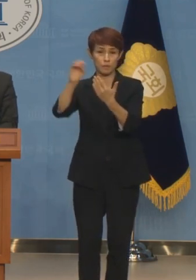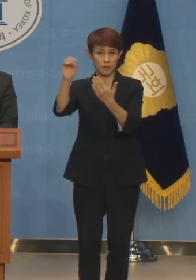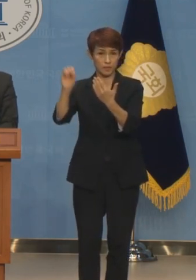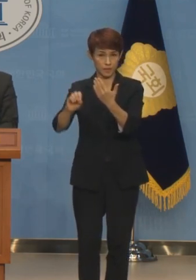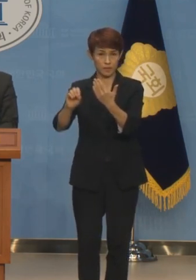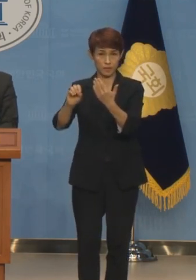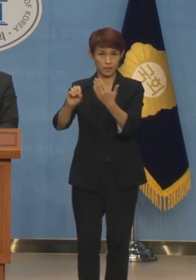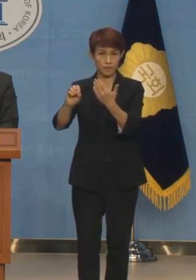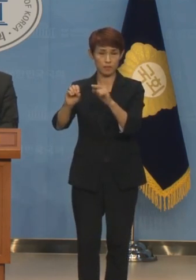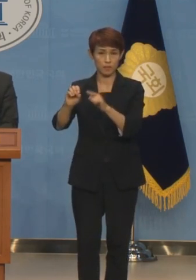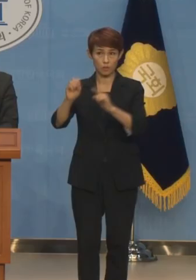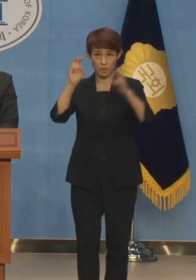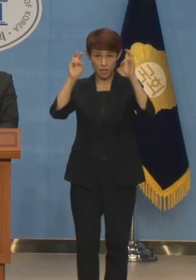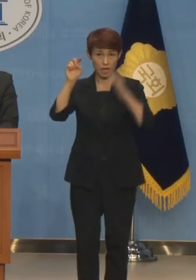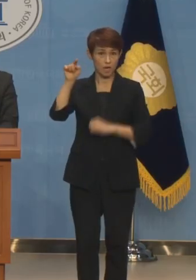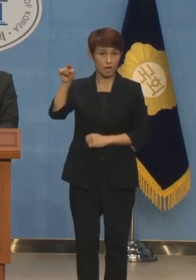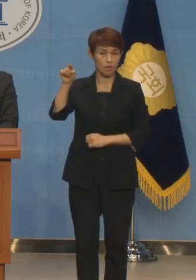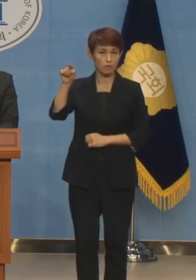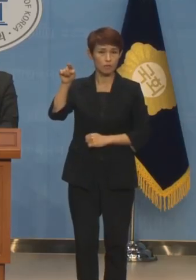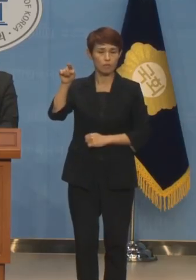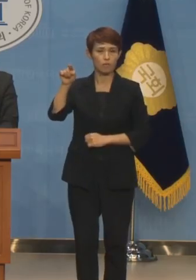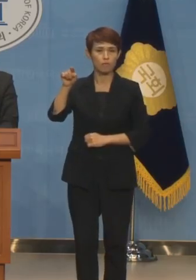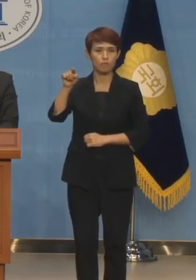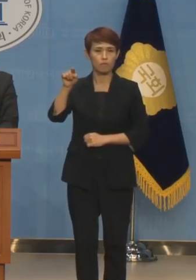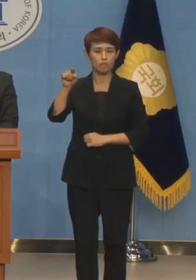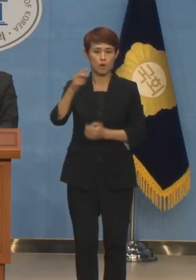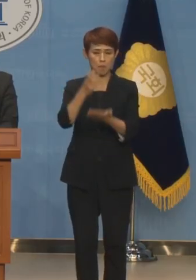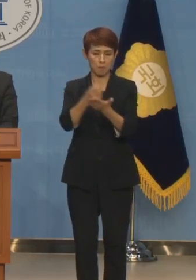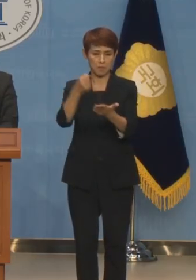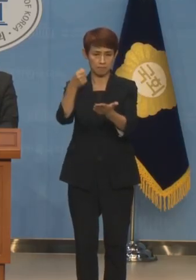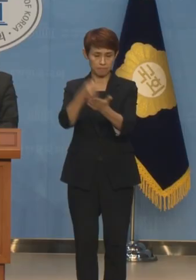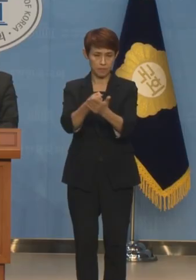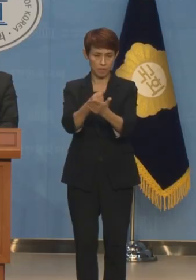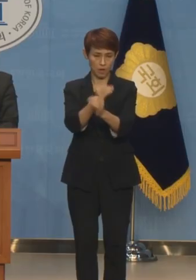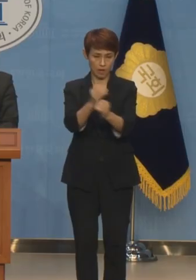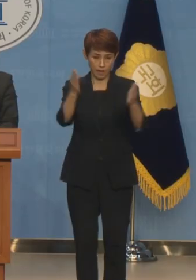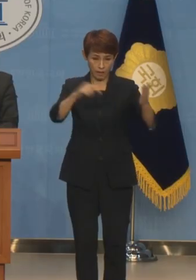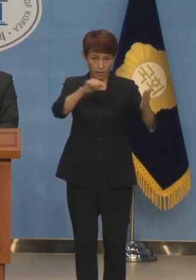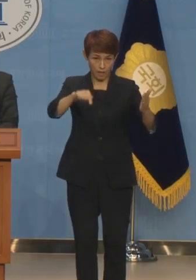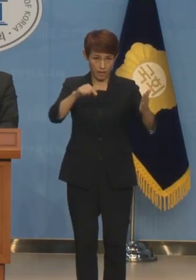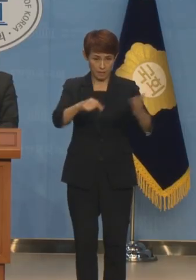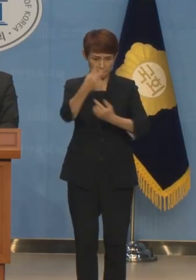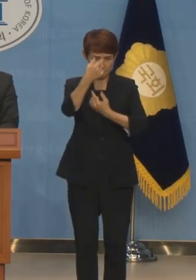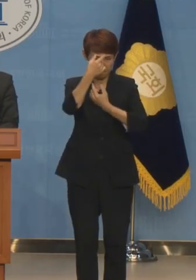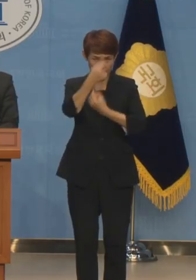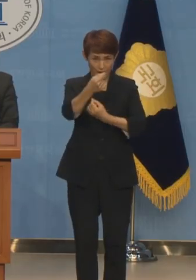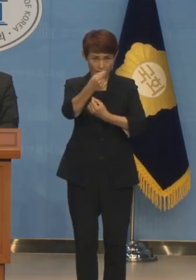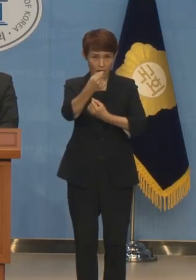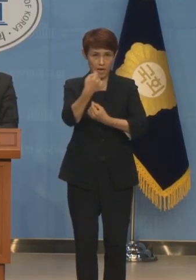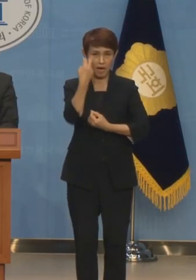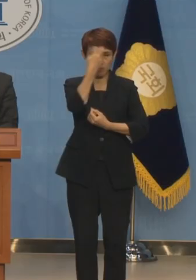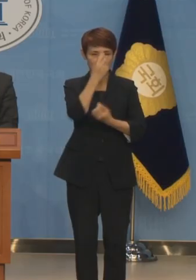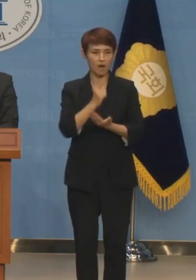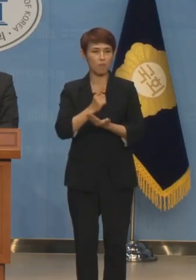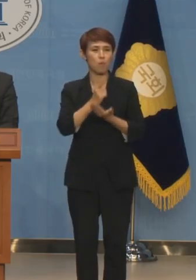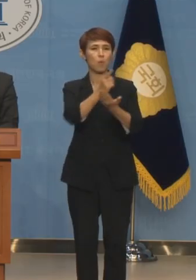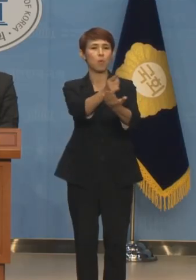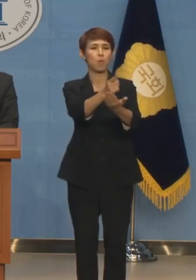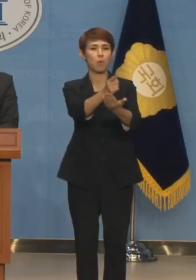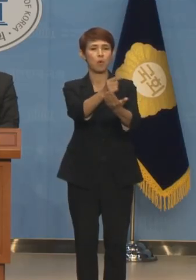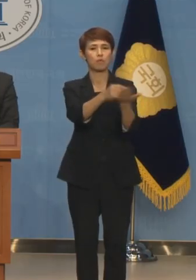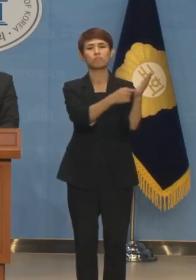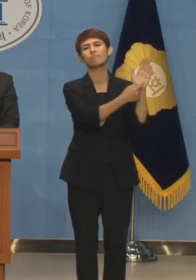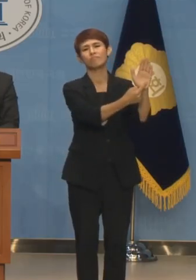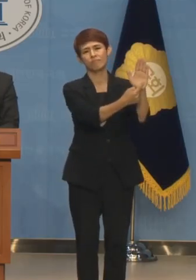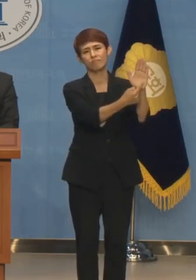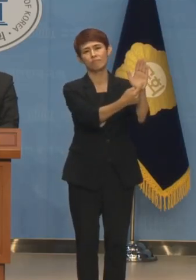89.1%에 해당하는 기업이 법에서 정한 기한 시일에 딱 맞춰서 감사 보고서를